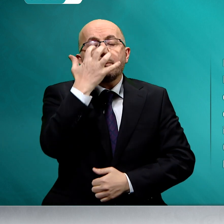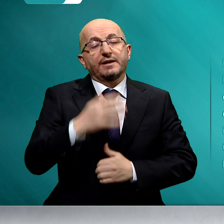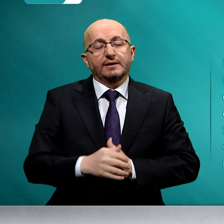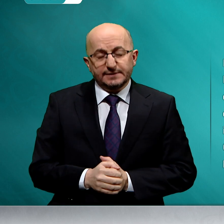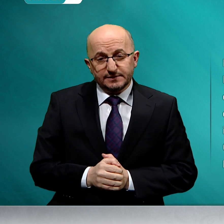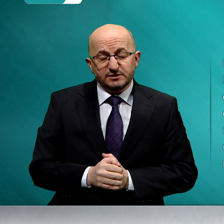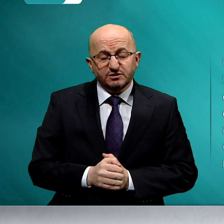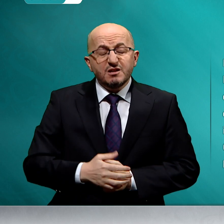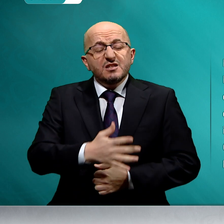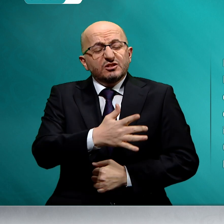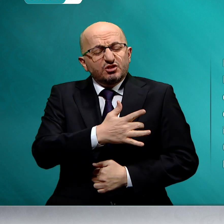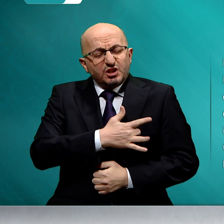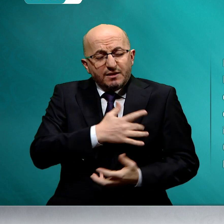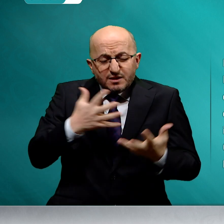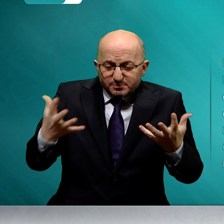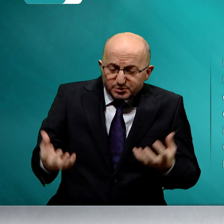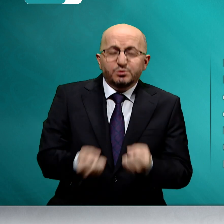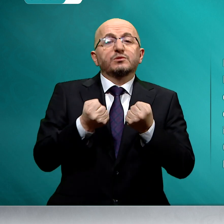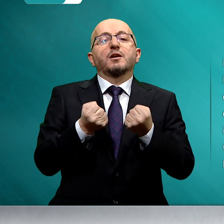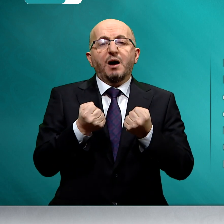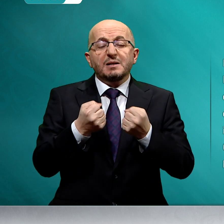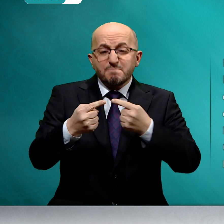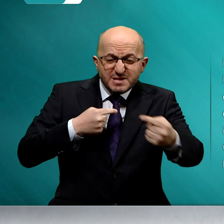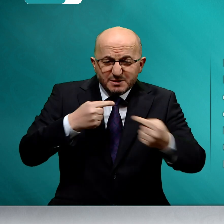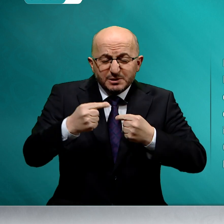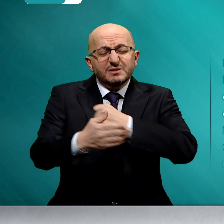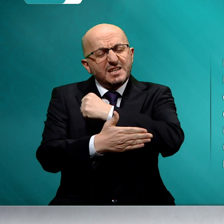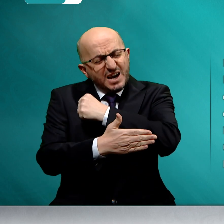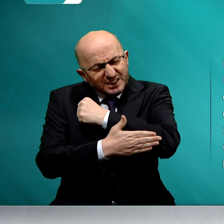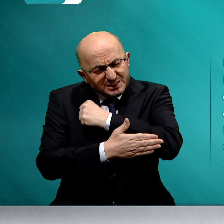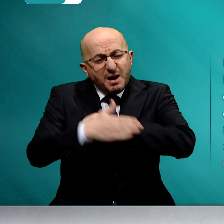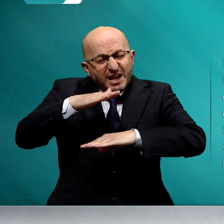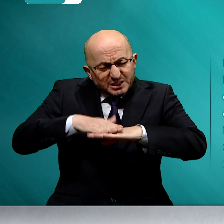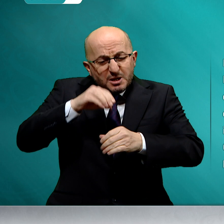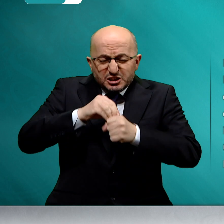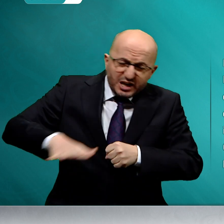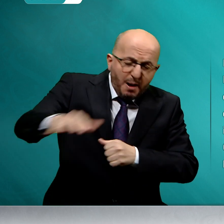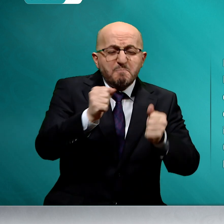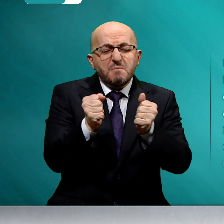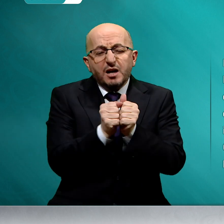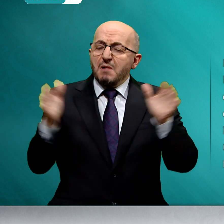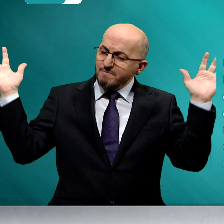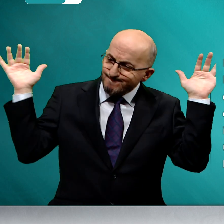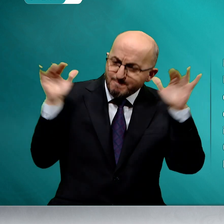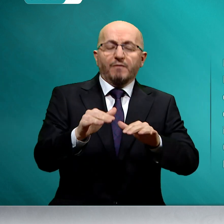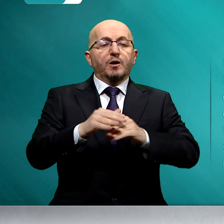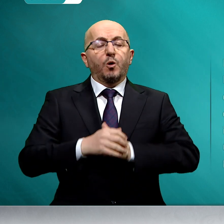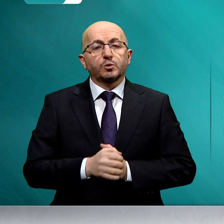bekledik. Canlarımızı kurtarmak, birbirimize el uzatmak için hep birlikte seferber